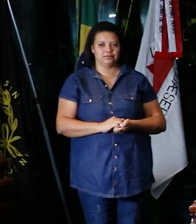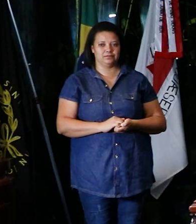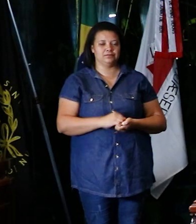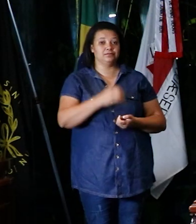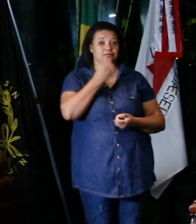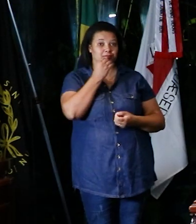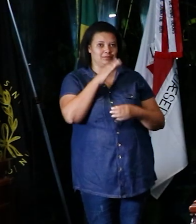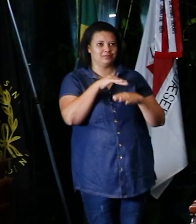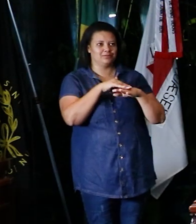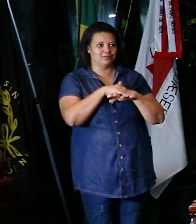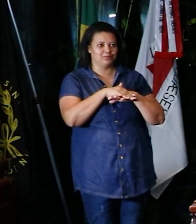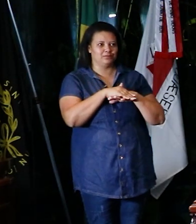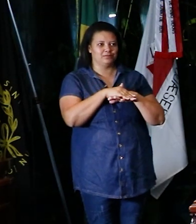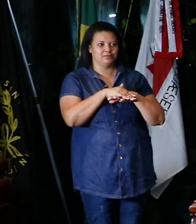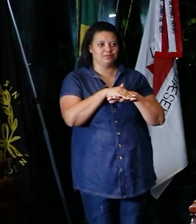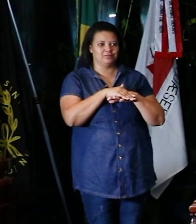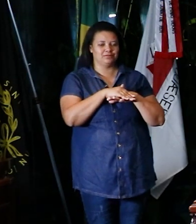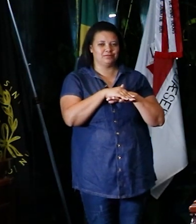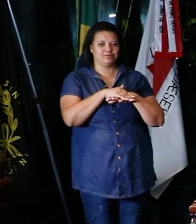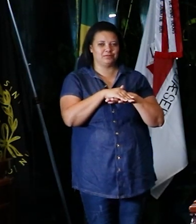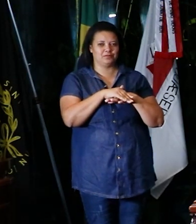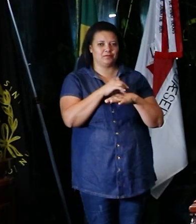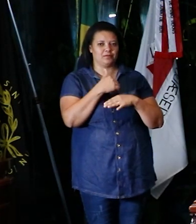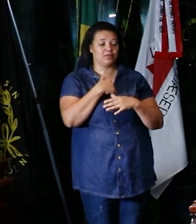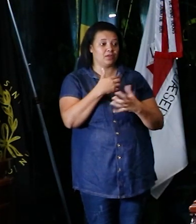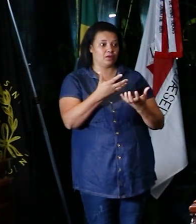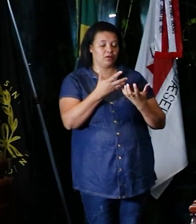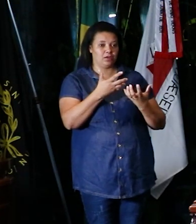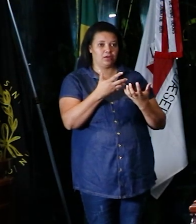Boa noite. Eu gostaria